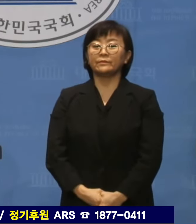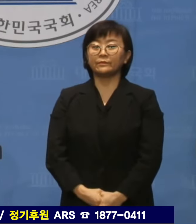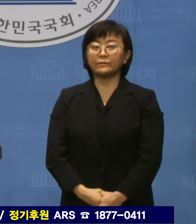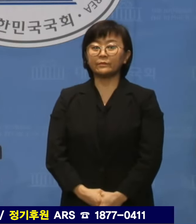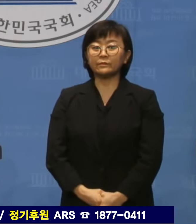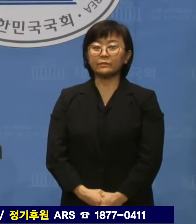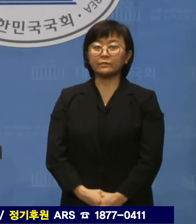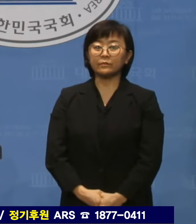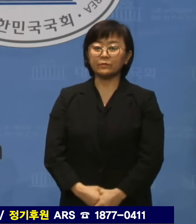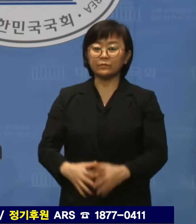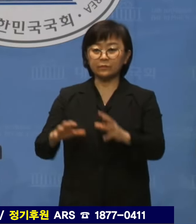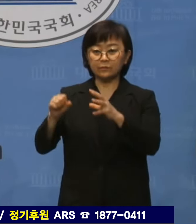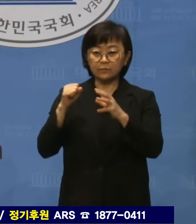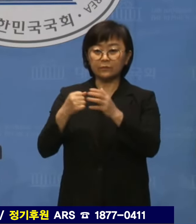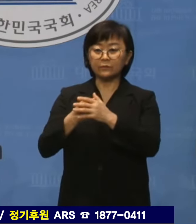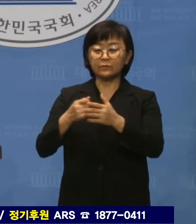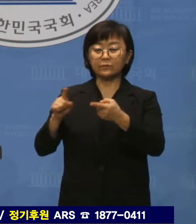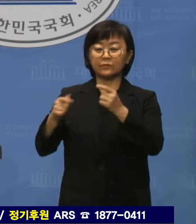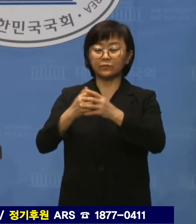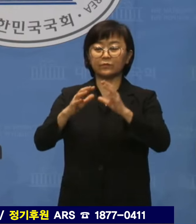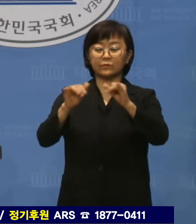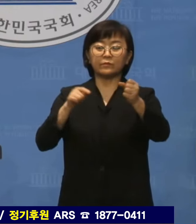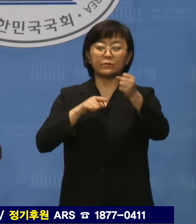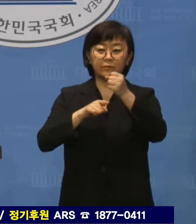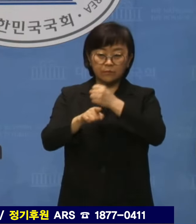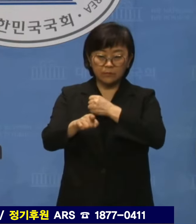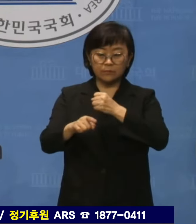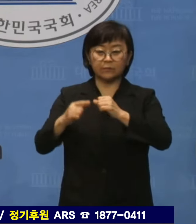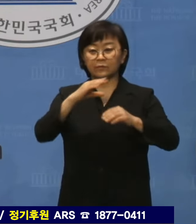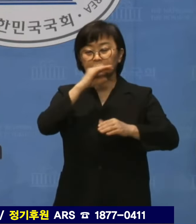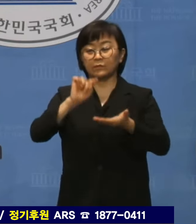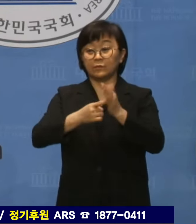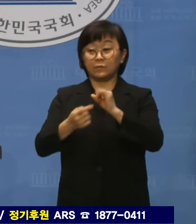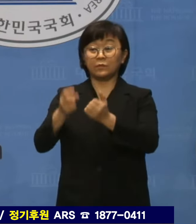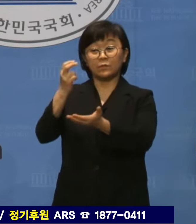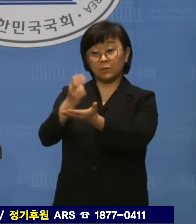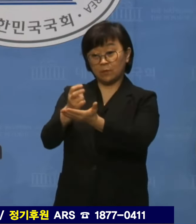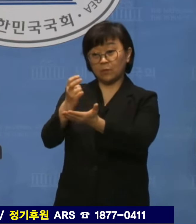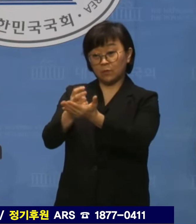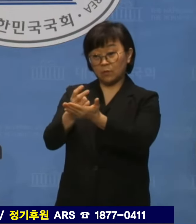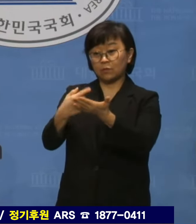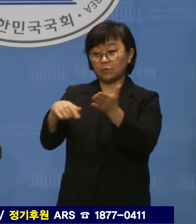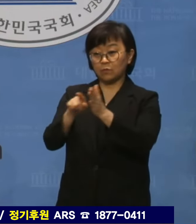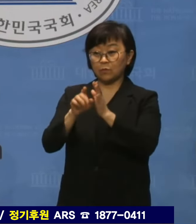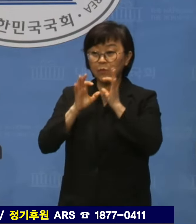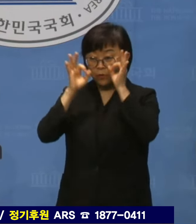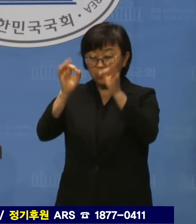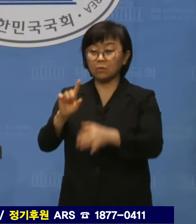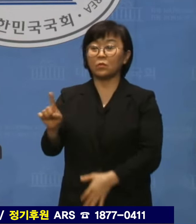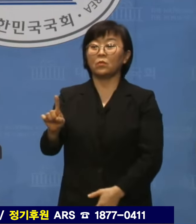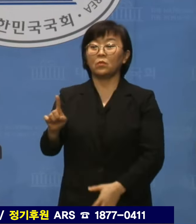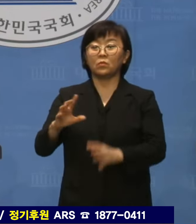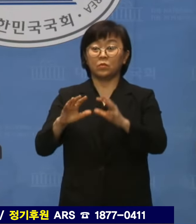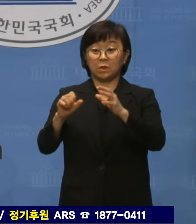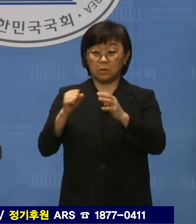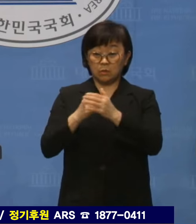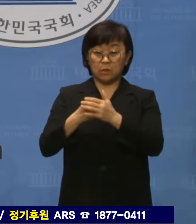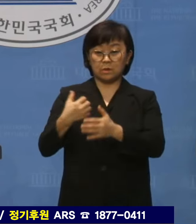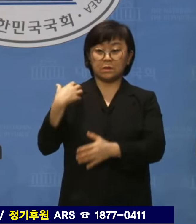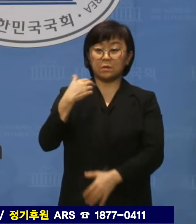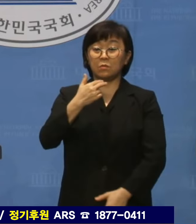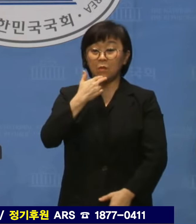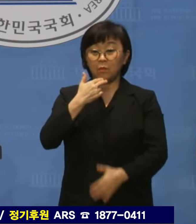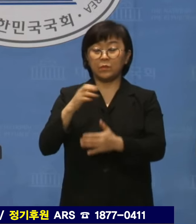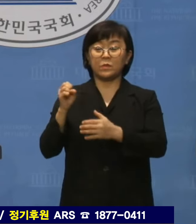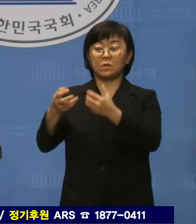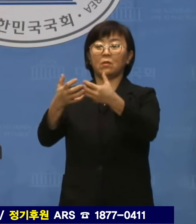거부했습니다 국민의 힘은 민의를 올바로 담기 위한 제도를 위해 무슨 노력을 했습니까 국민의 힘이 무책임한